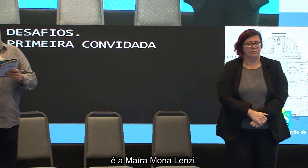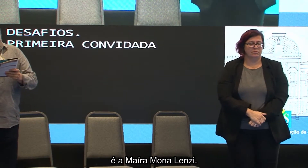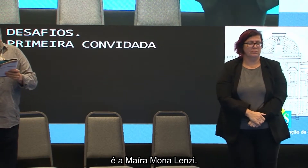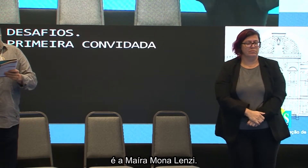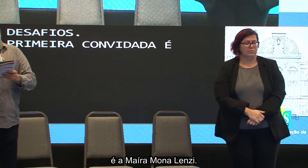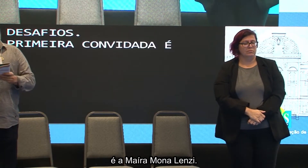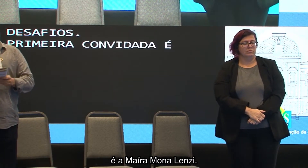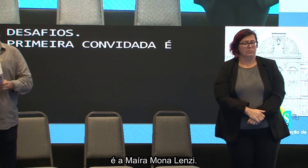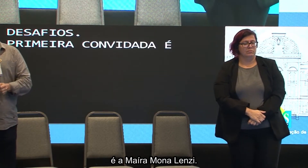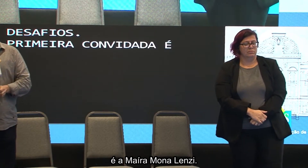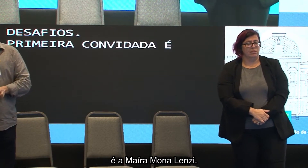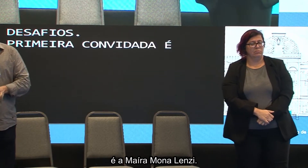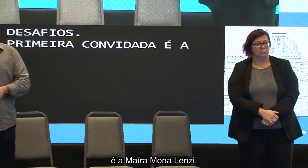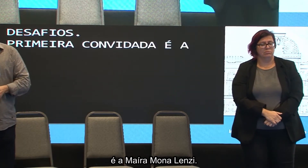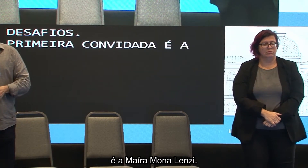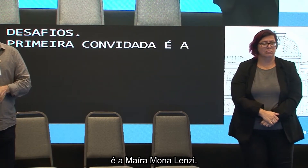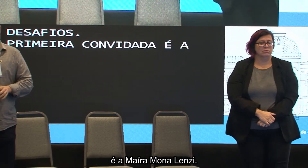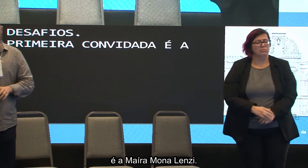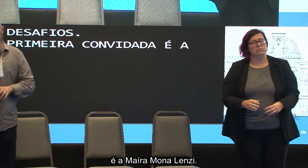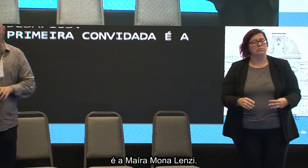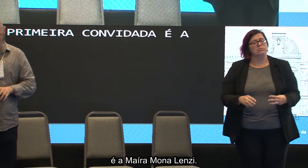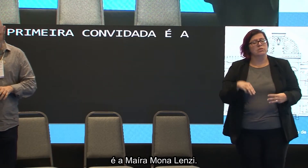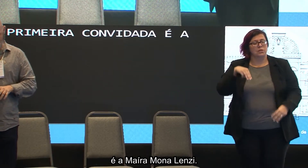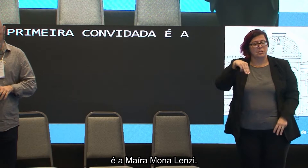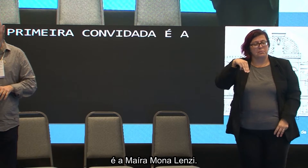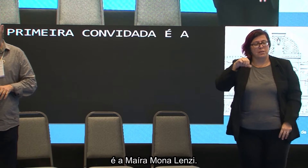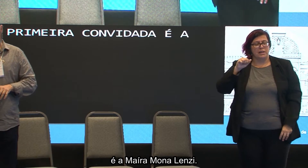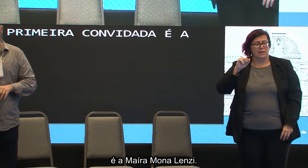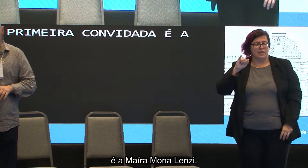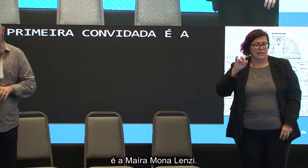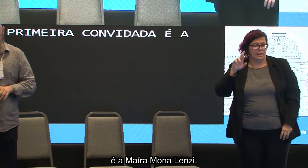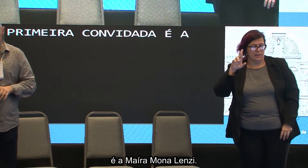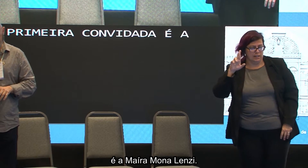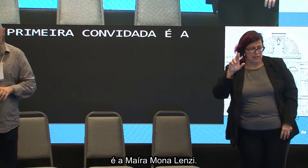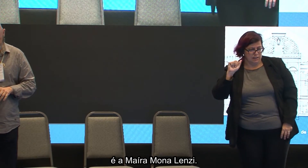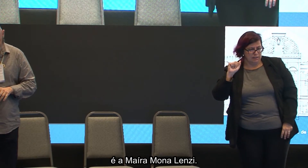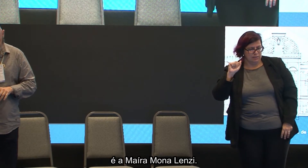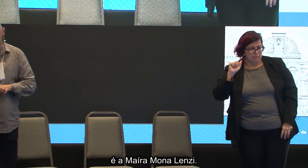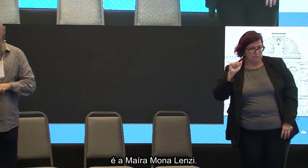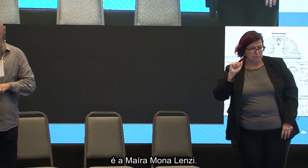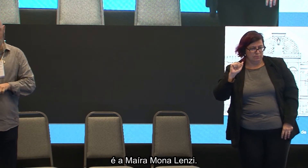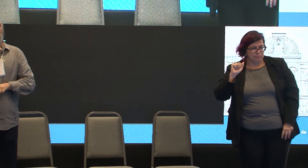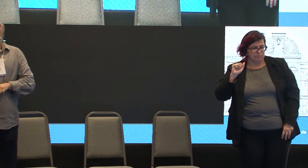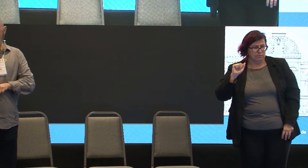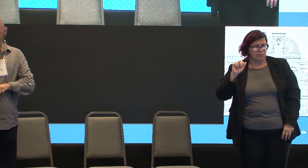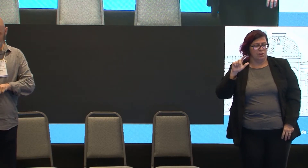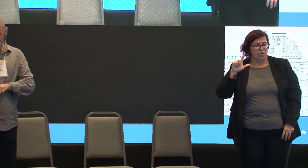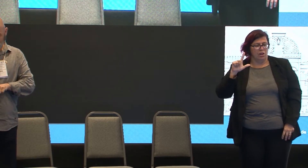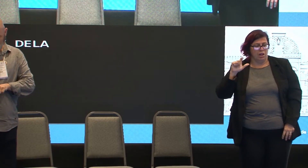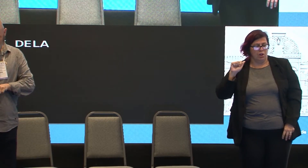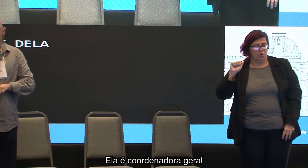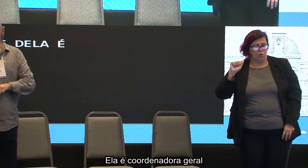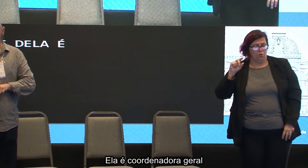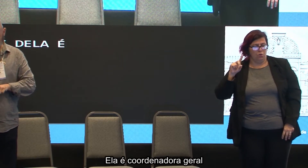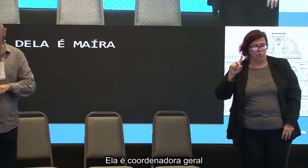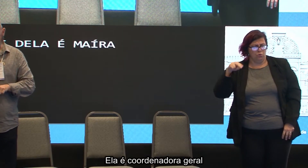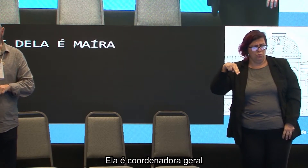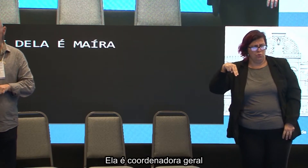O nome dela é Maíra Bona Lenzi, e ela é